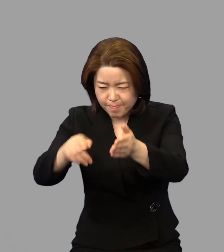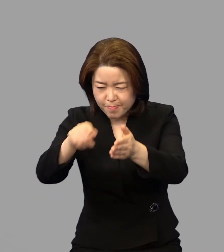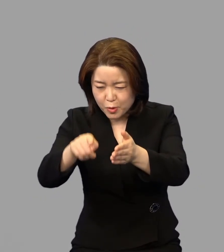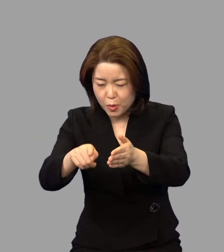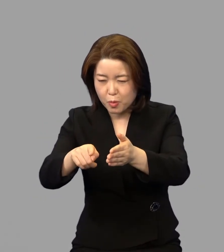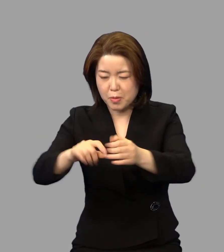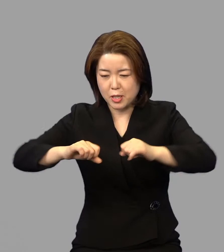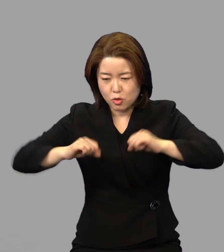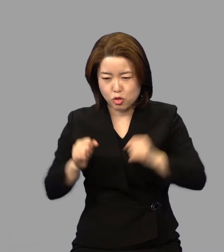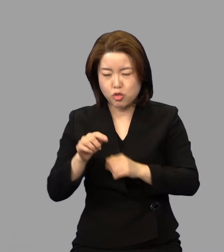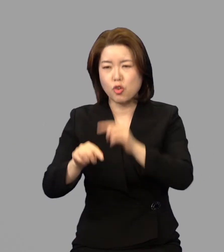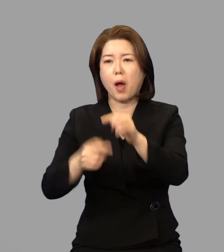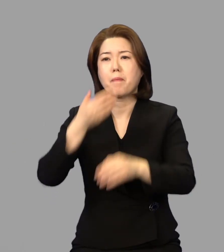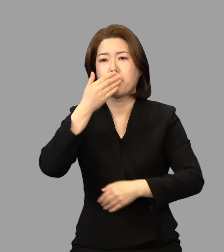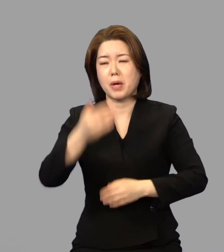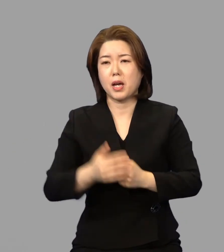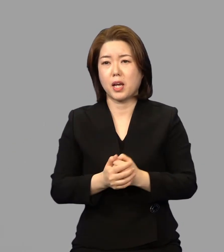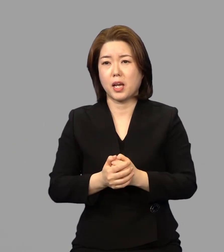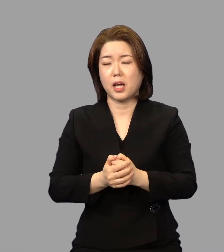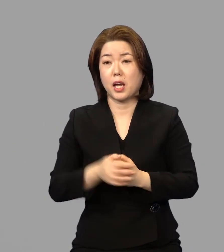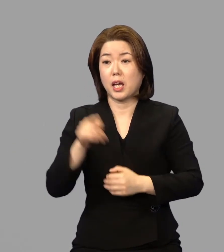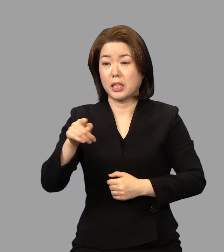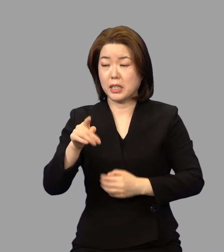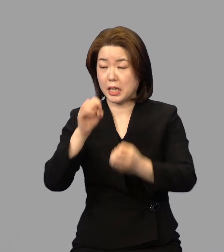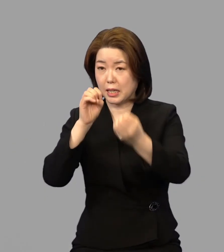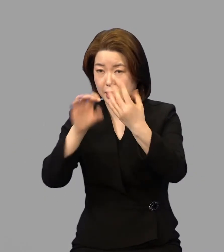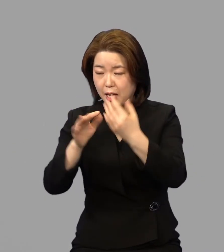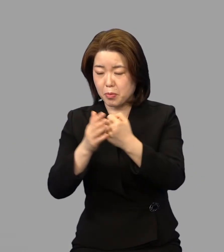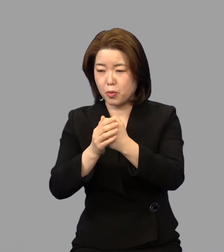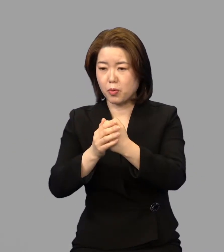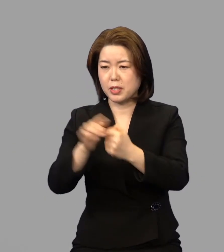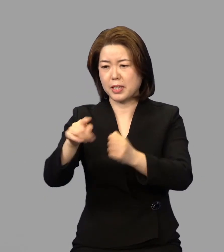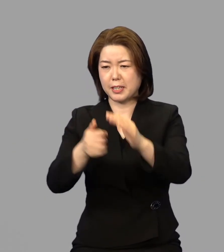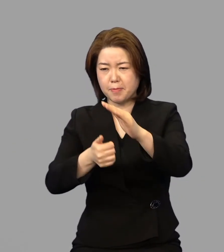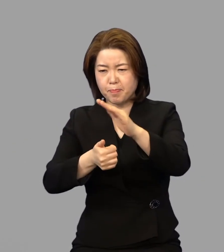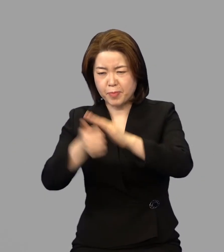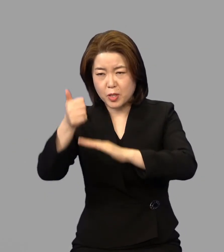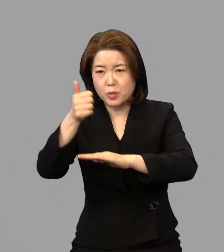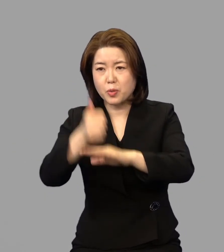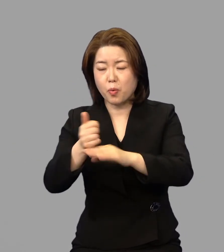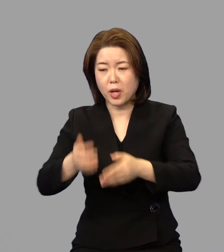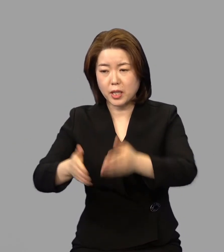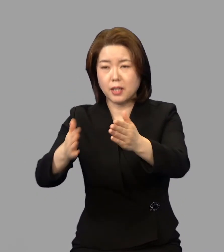그게 답이고 그게 성공하는 길이고 잘 되는 길인 걸 아는데